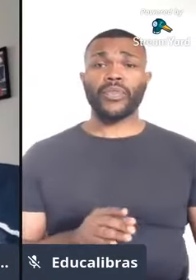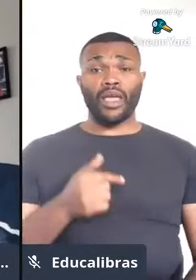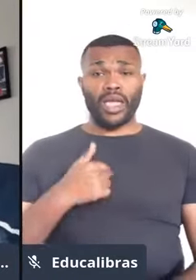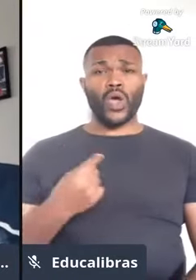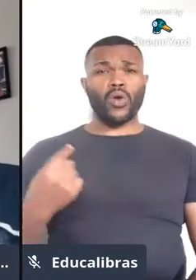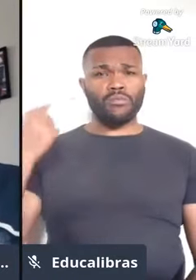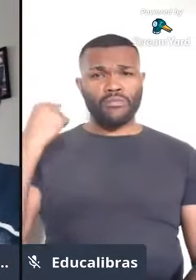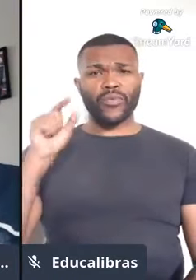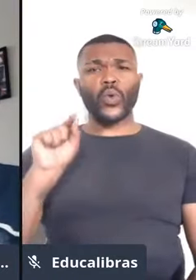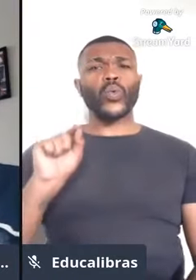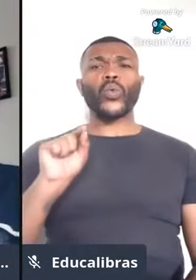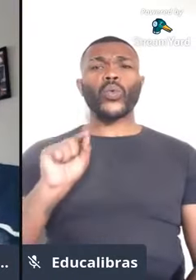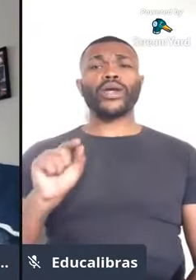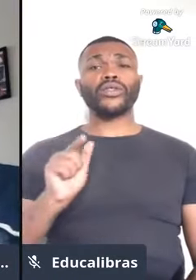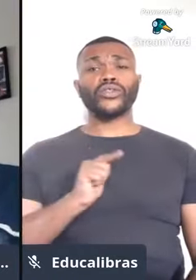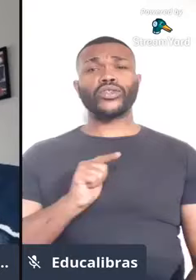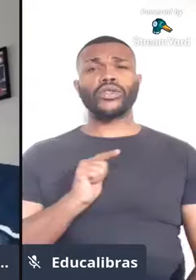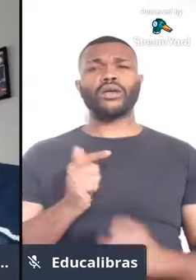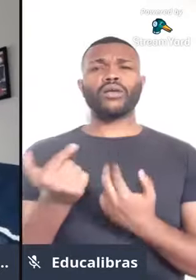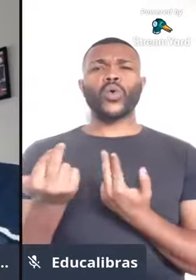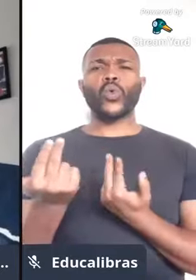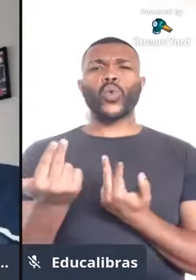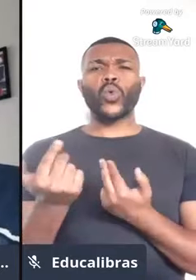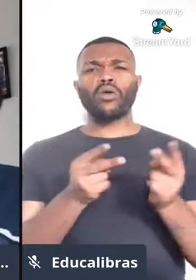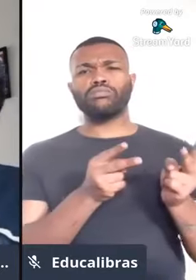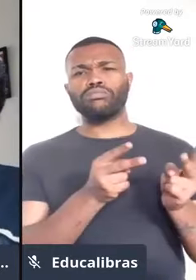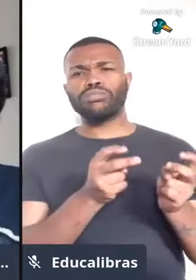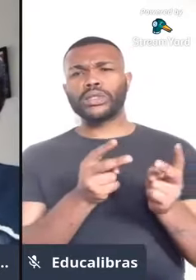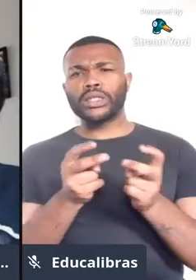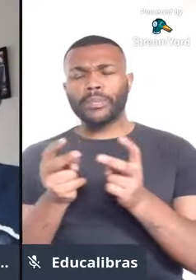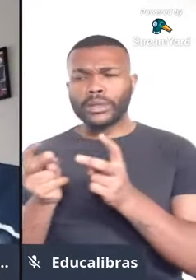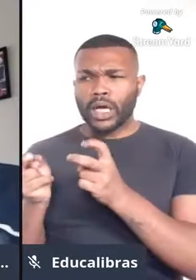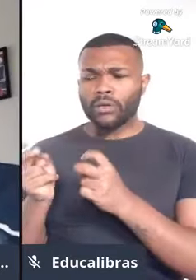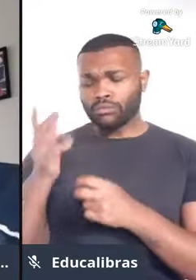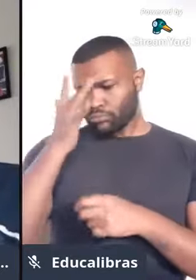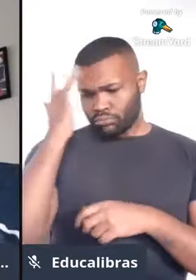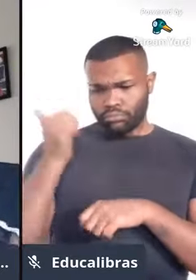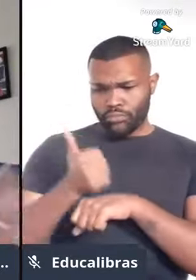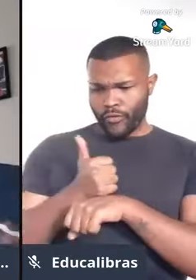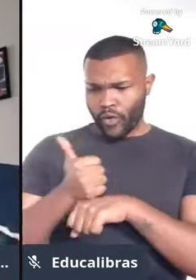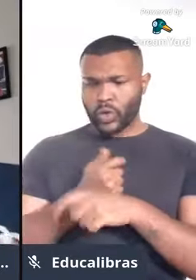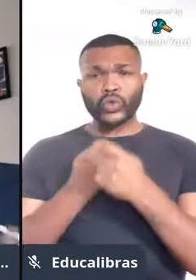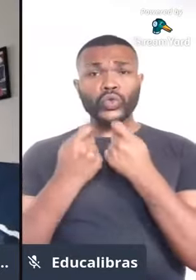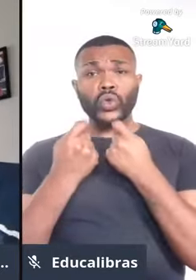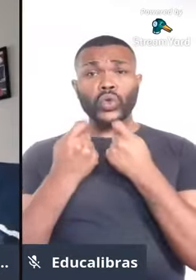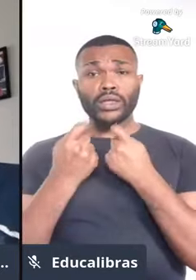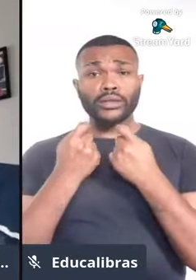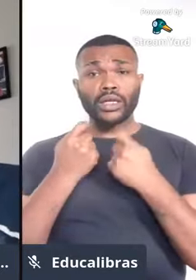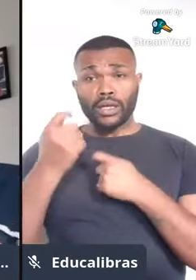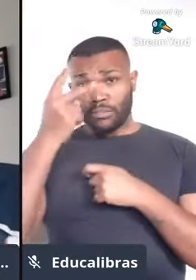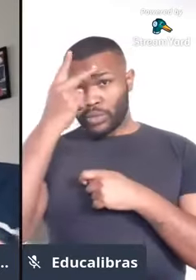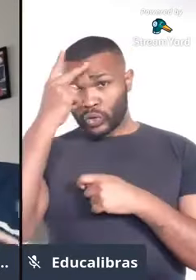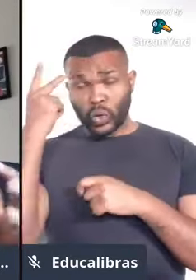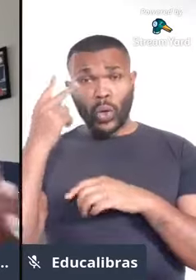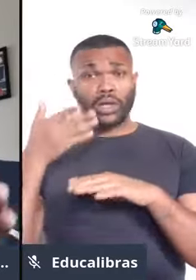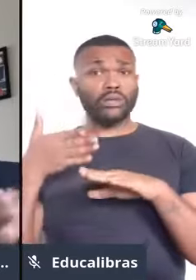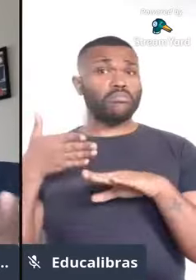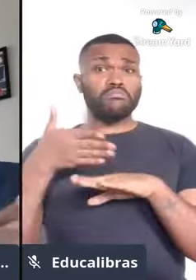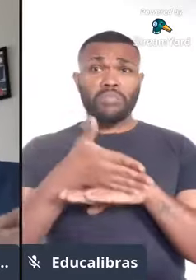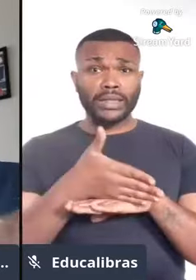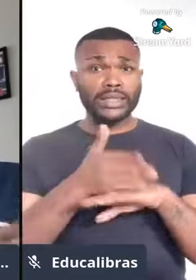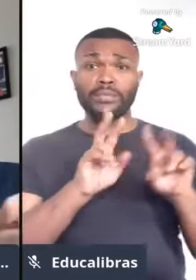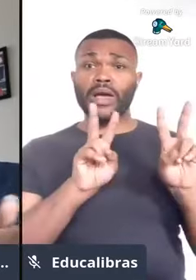época, a mesma percepção de jornalista que todo mundo que não é desse universo tem, de que